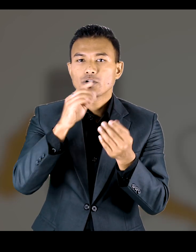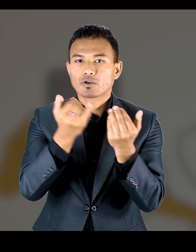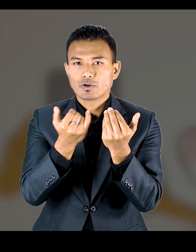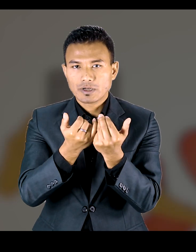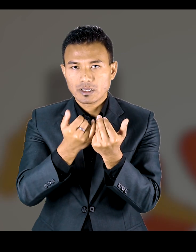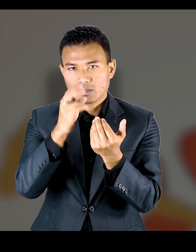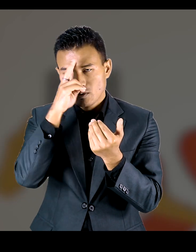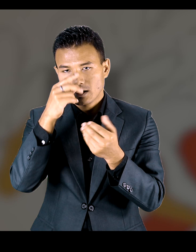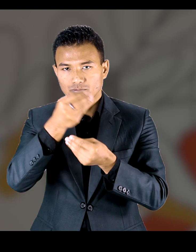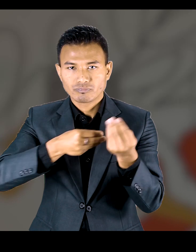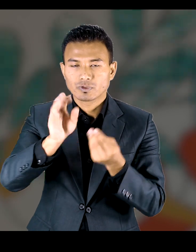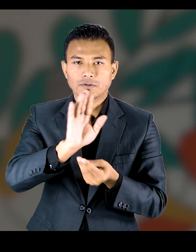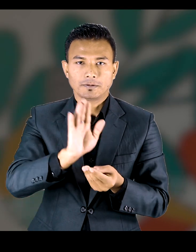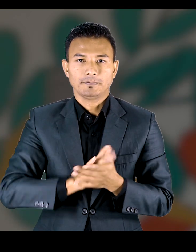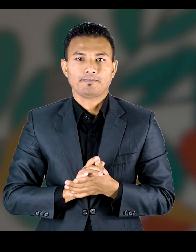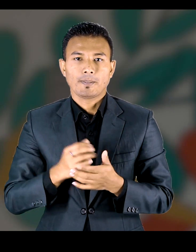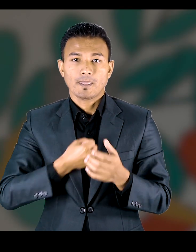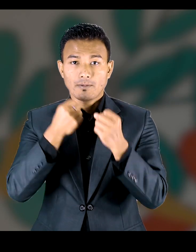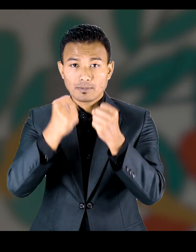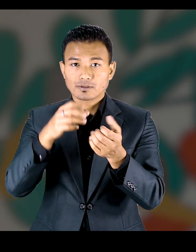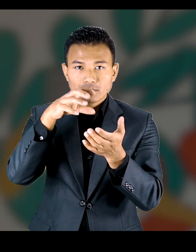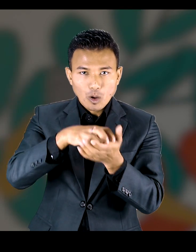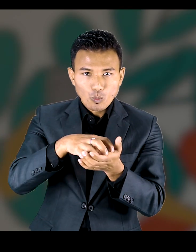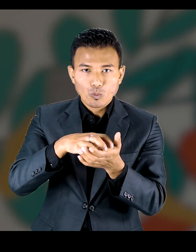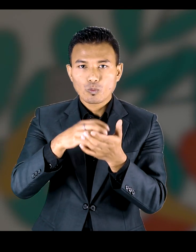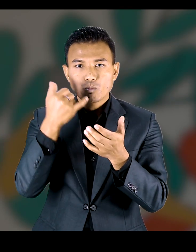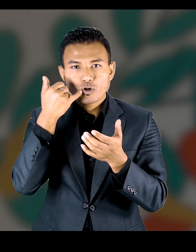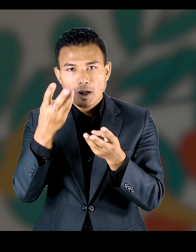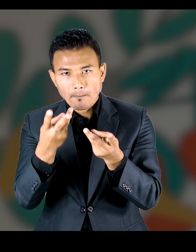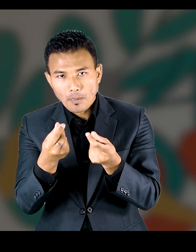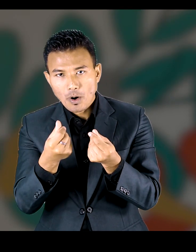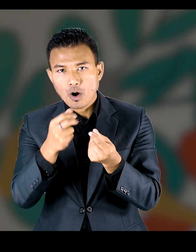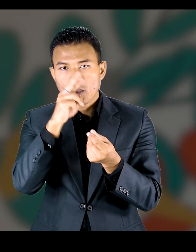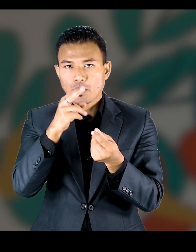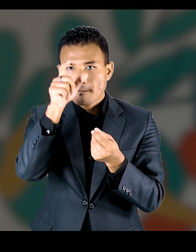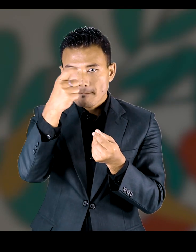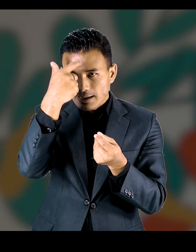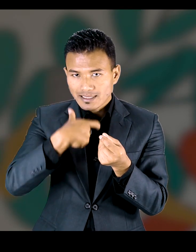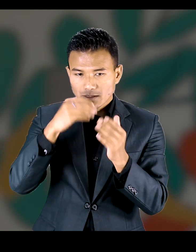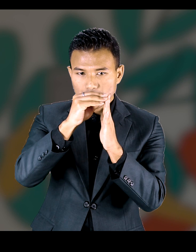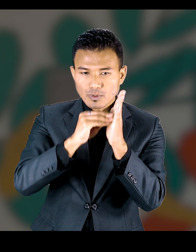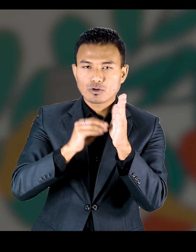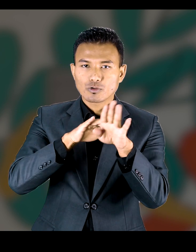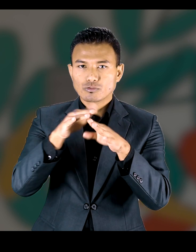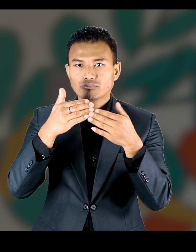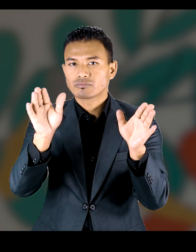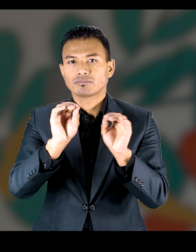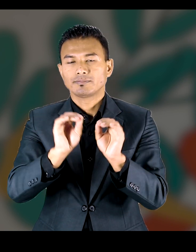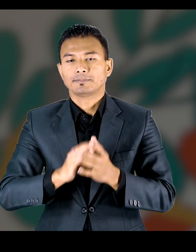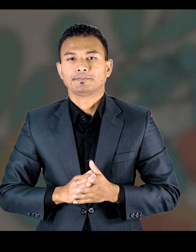नगर्ने वा नसाट्ने, आफू बसिरहेको ठाउँ, फोन नम्बर तथा व्यक्तिगत विवरणहरू